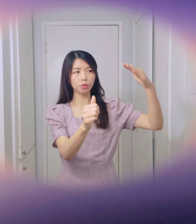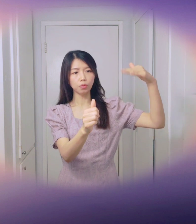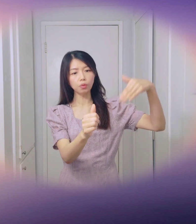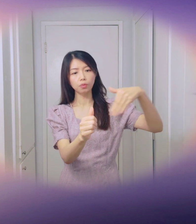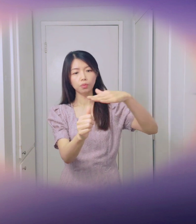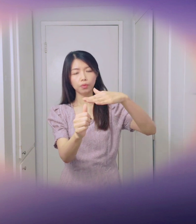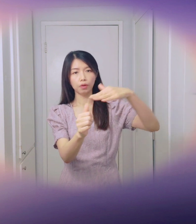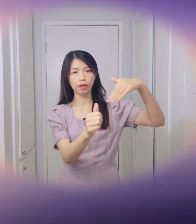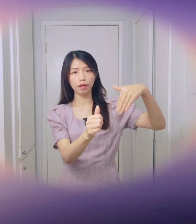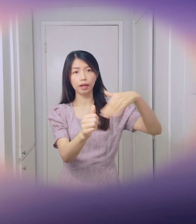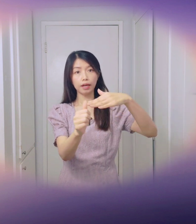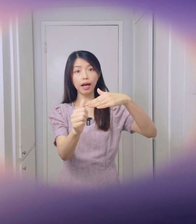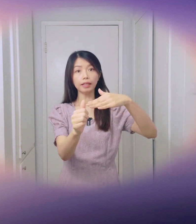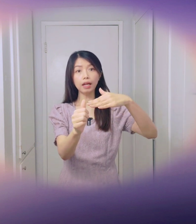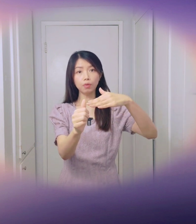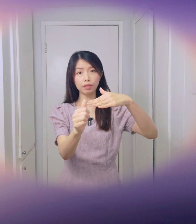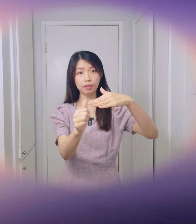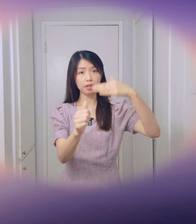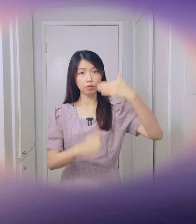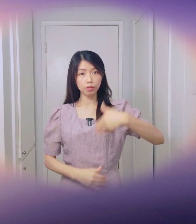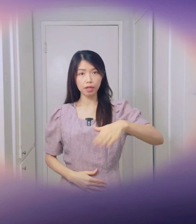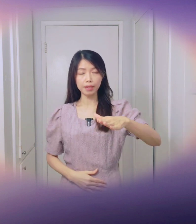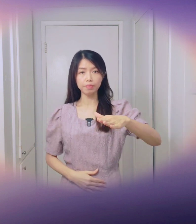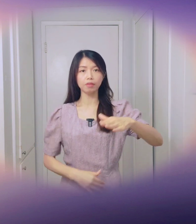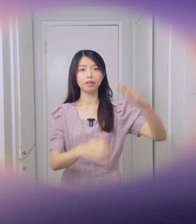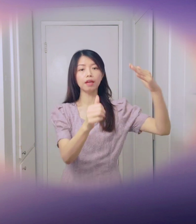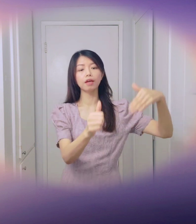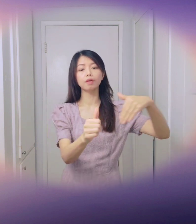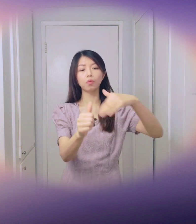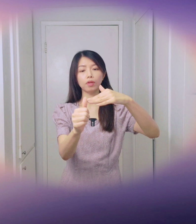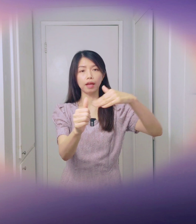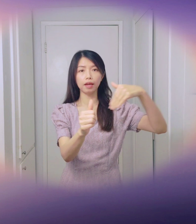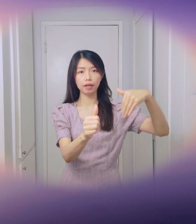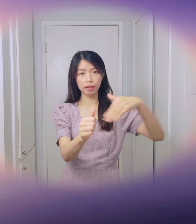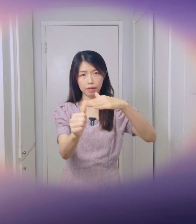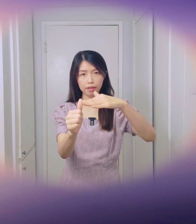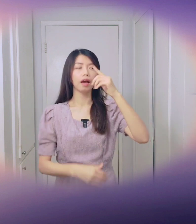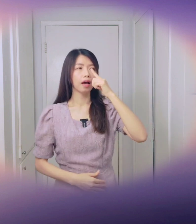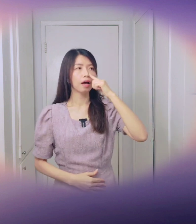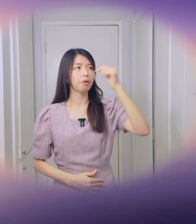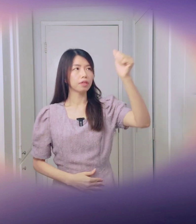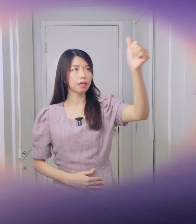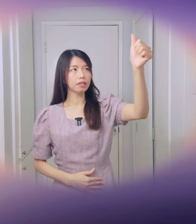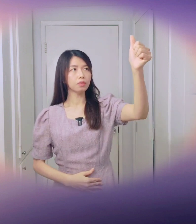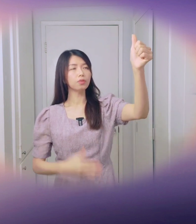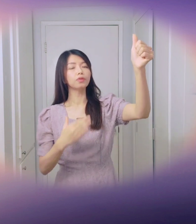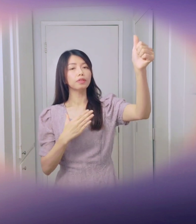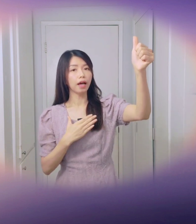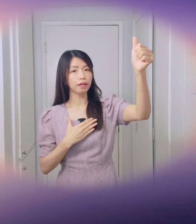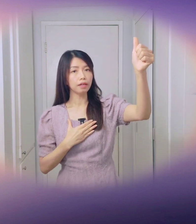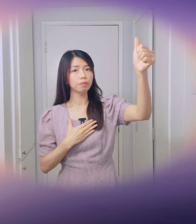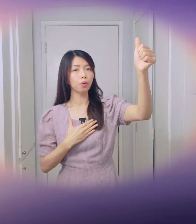다른 손으로 이렇게, 아까 가다라고 하는 뜻의 수어 제가 말씀드렸는데 보내다. 아버지